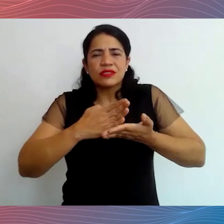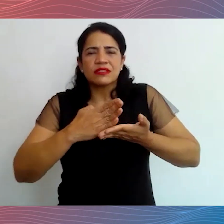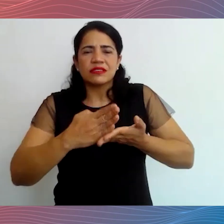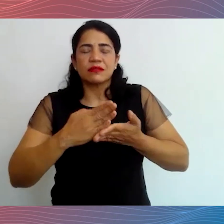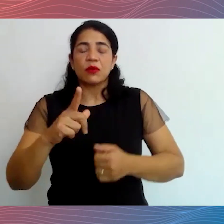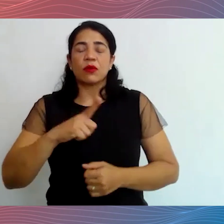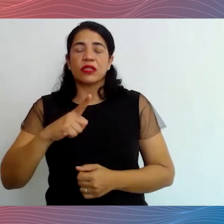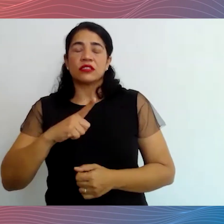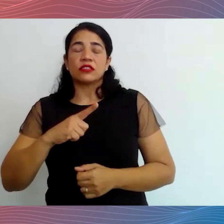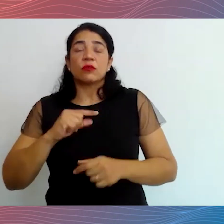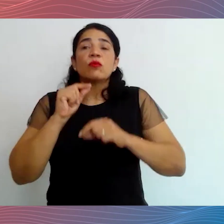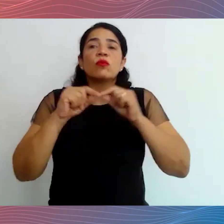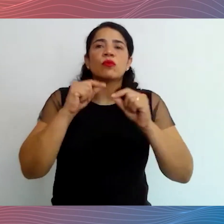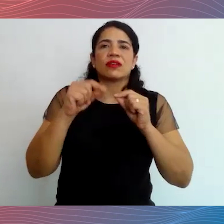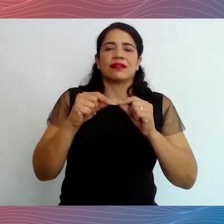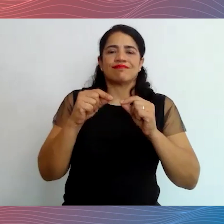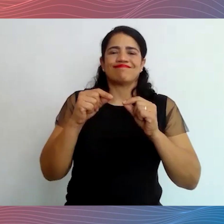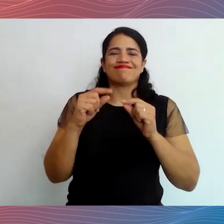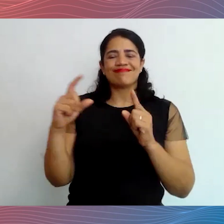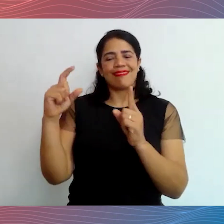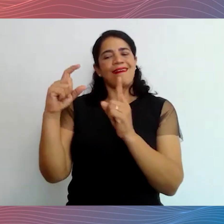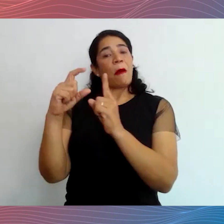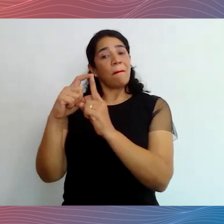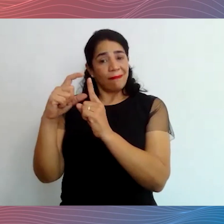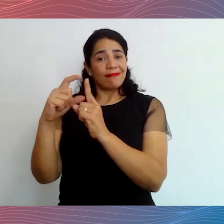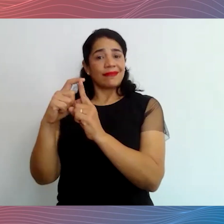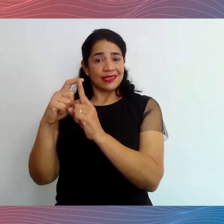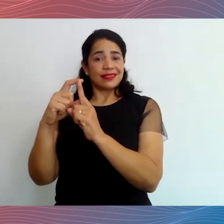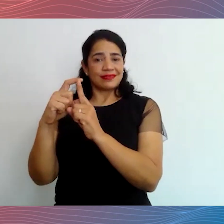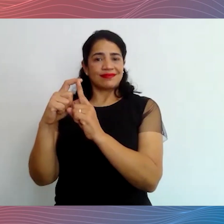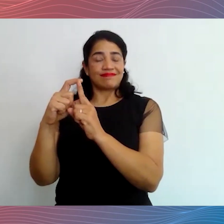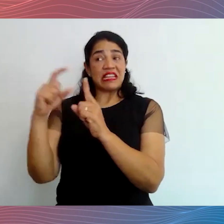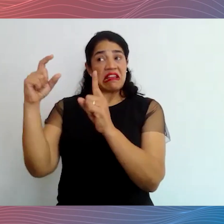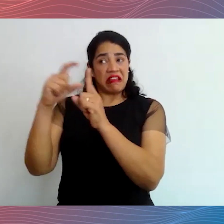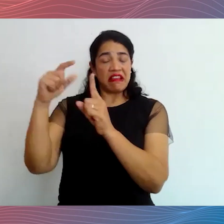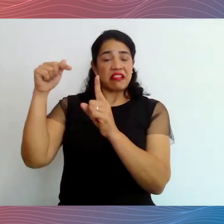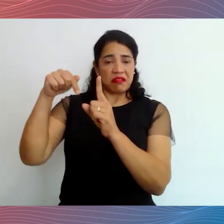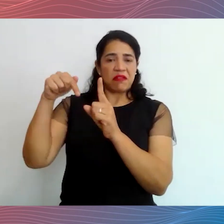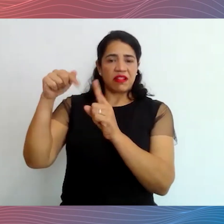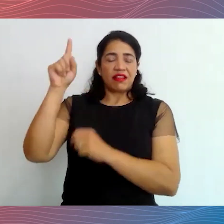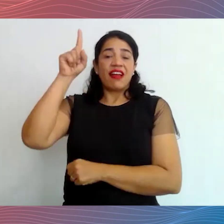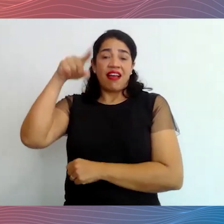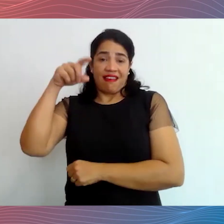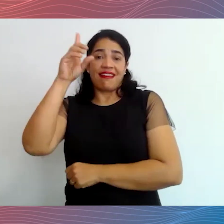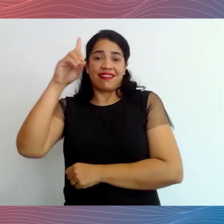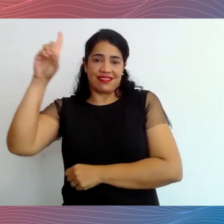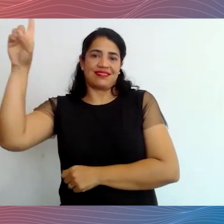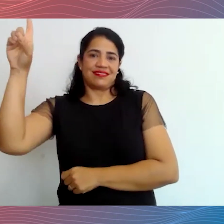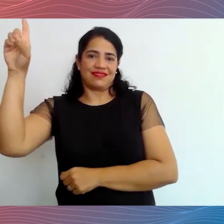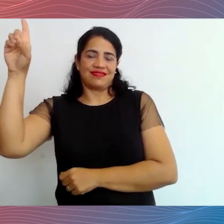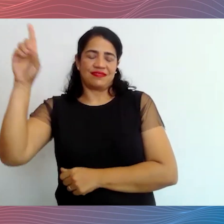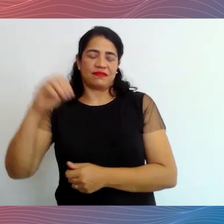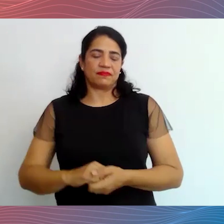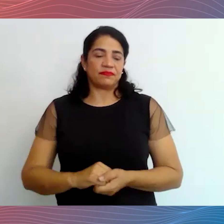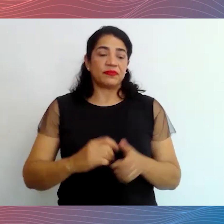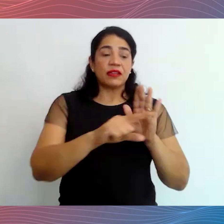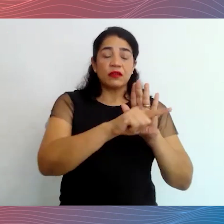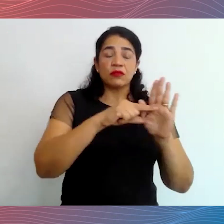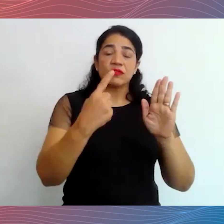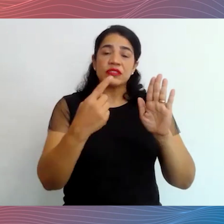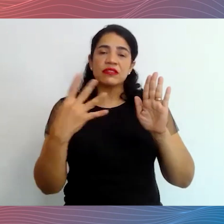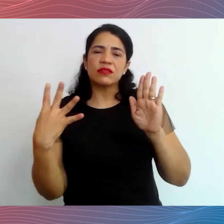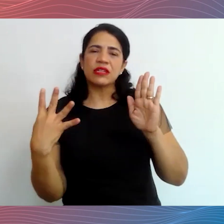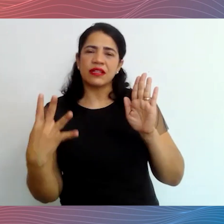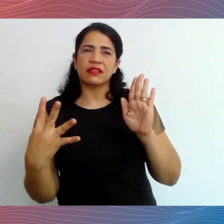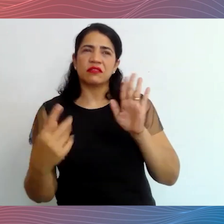era Deus. E o versículo 14: a palavra se fez carne e habitou entre